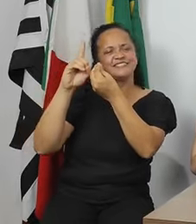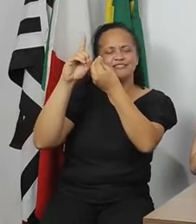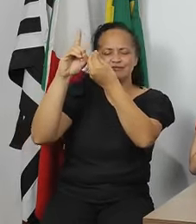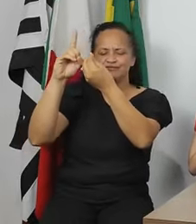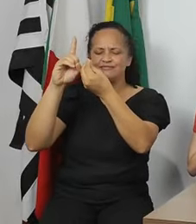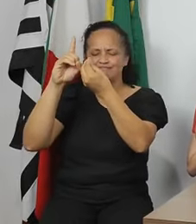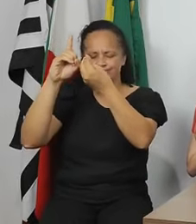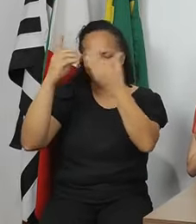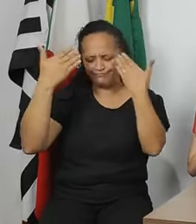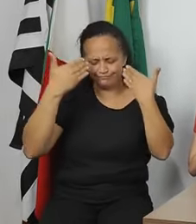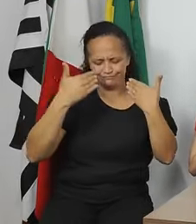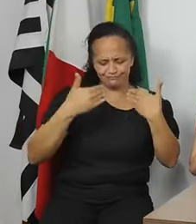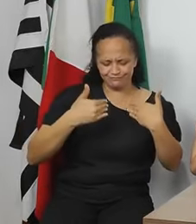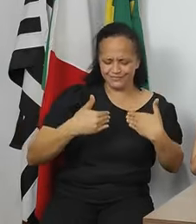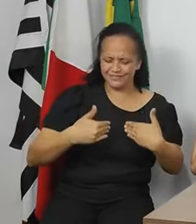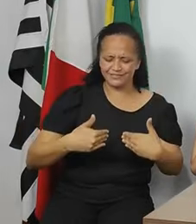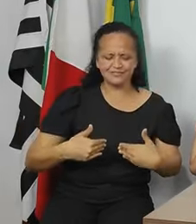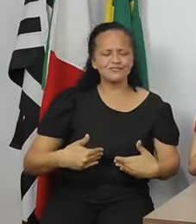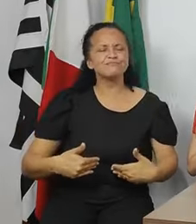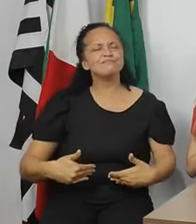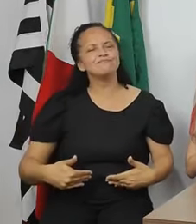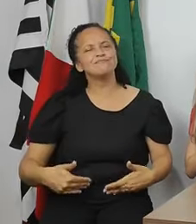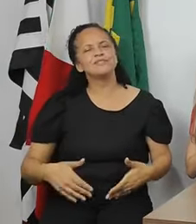Tudo que tenho